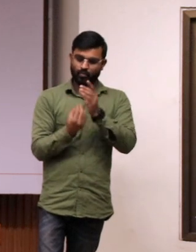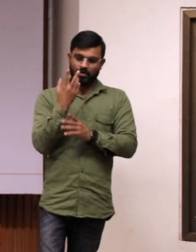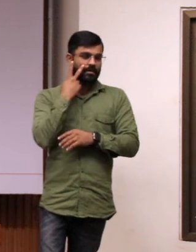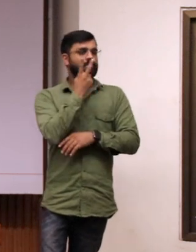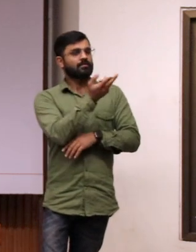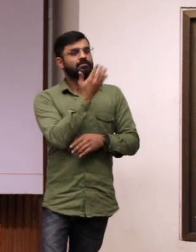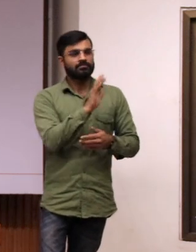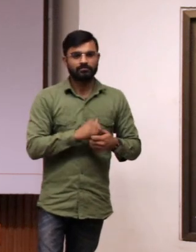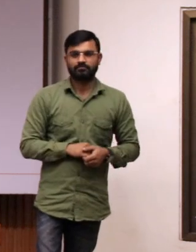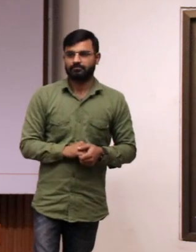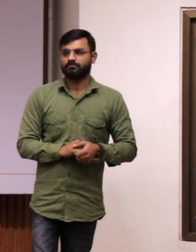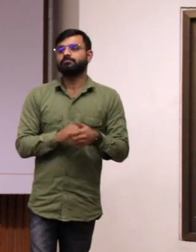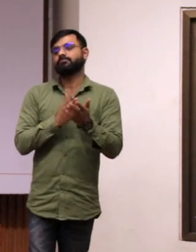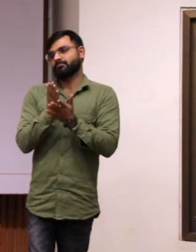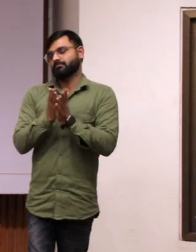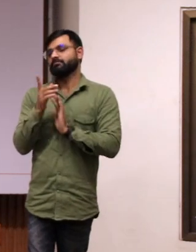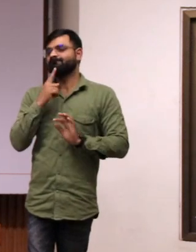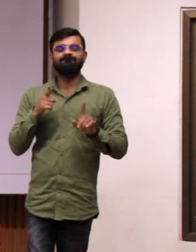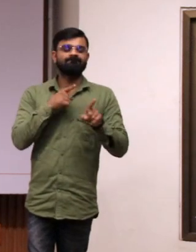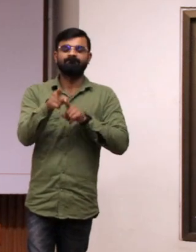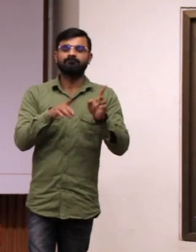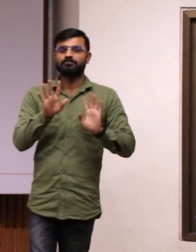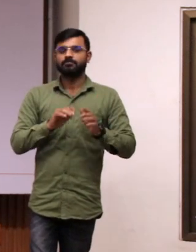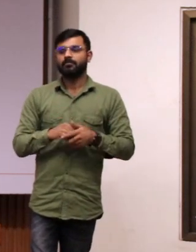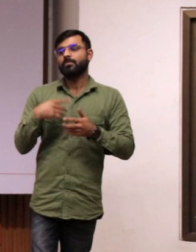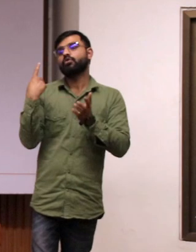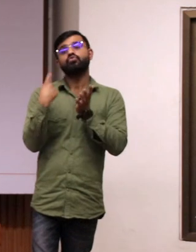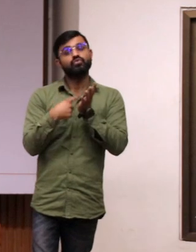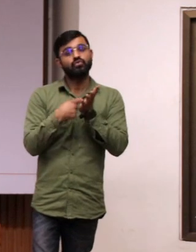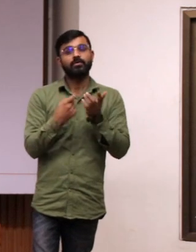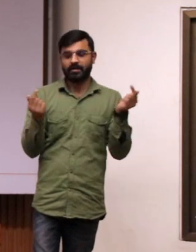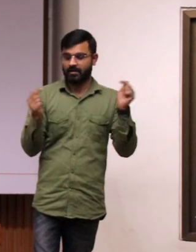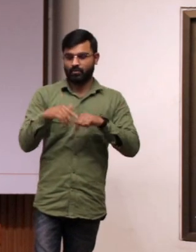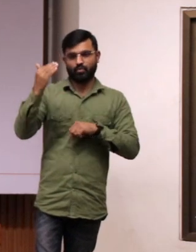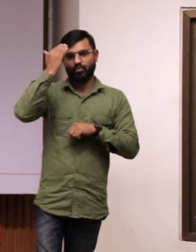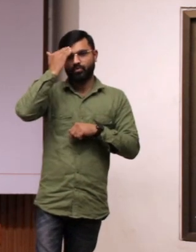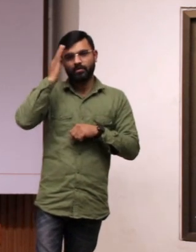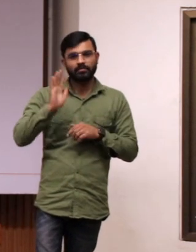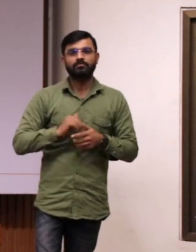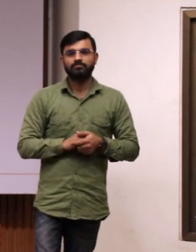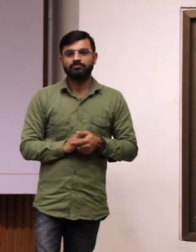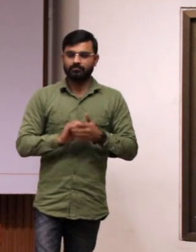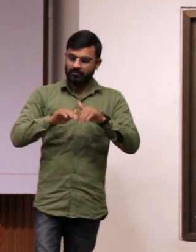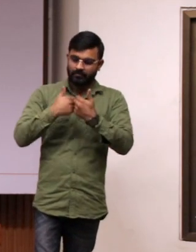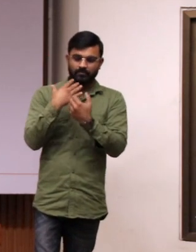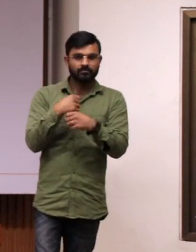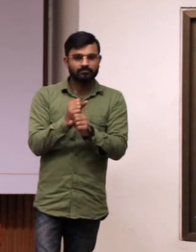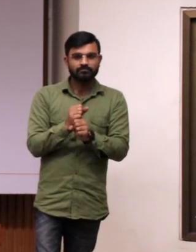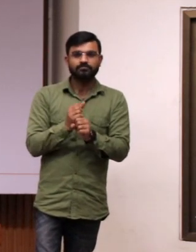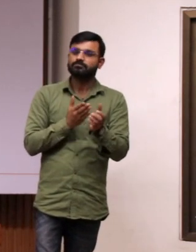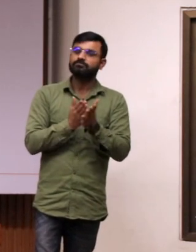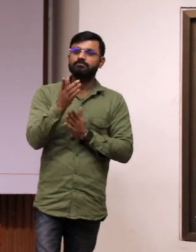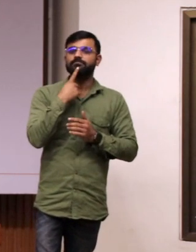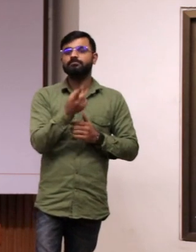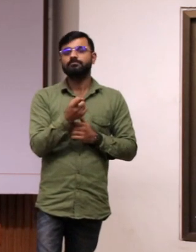लीजिए. So that way, I am not criticizing them. So regulation comes through knowledge. And how it will come? As I always